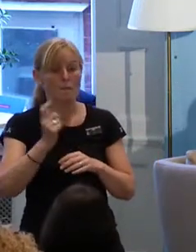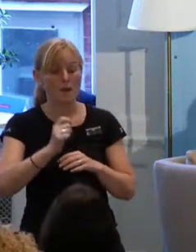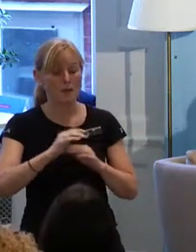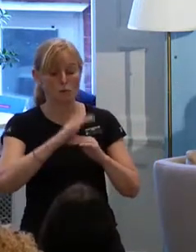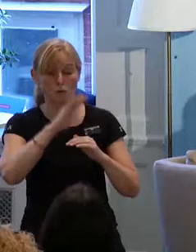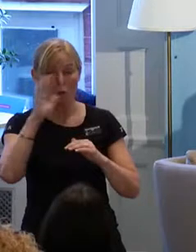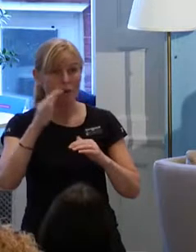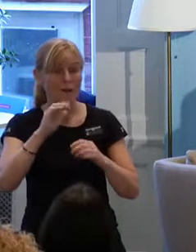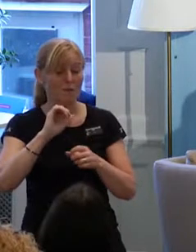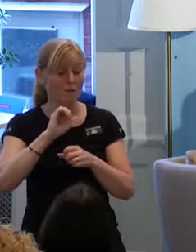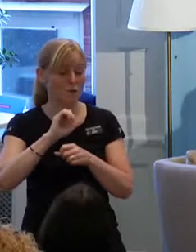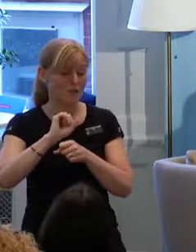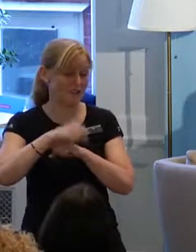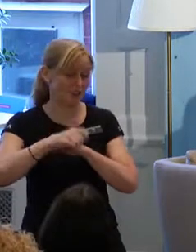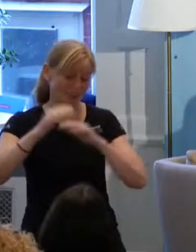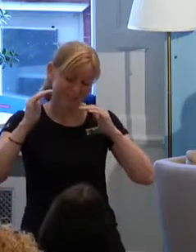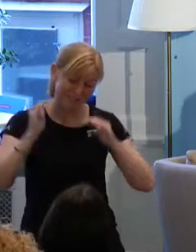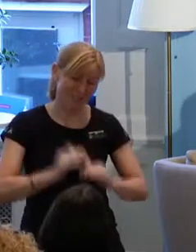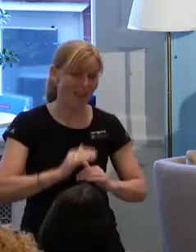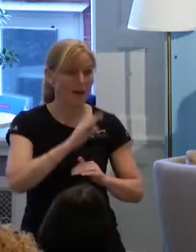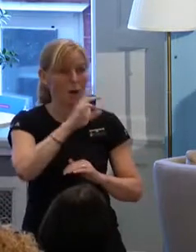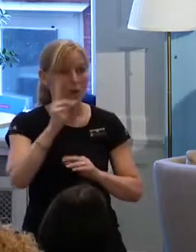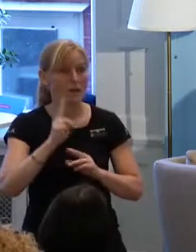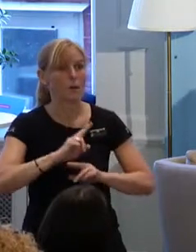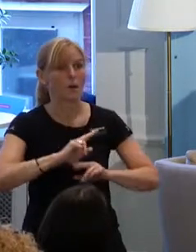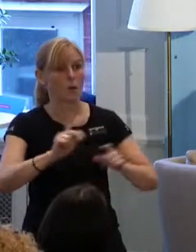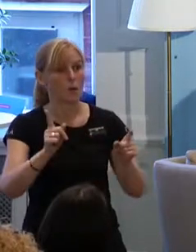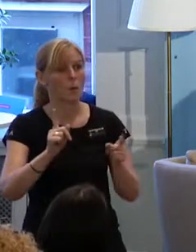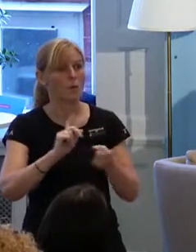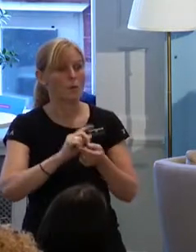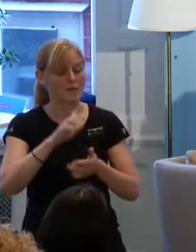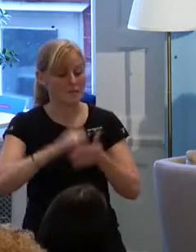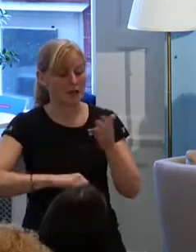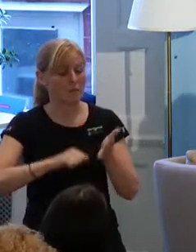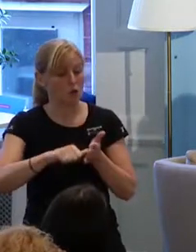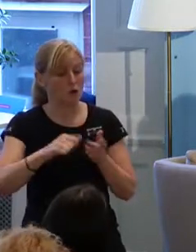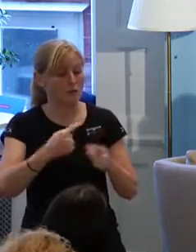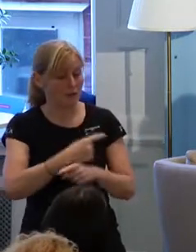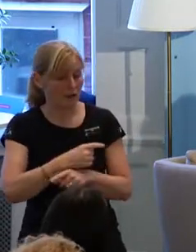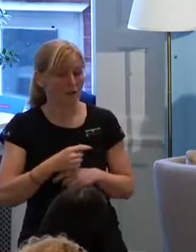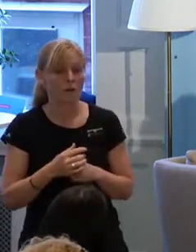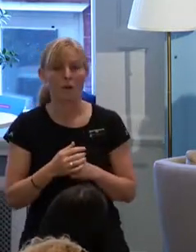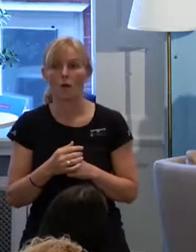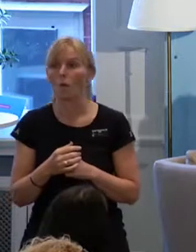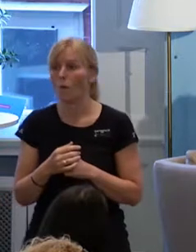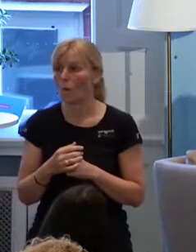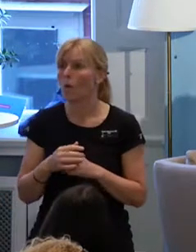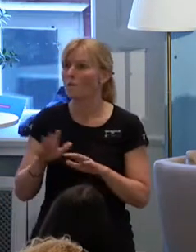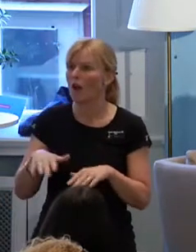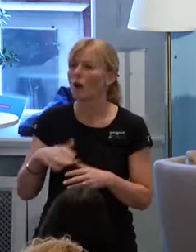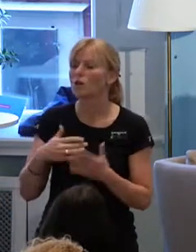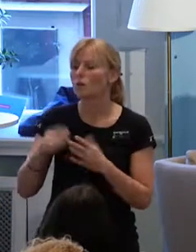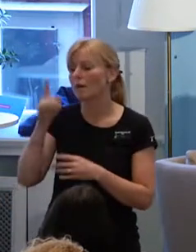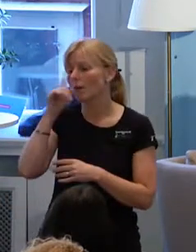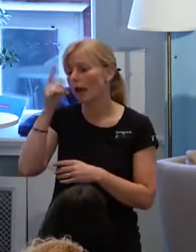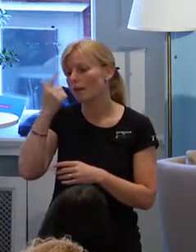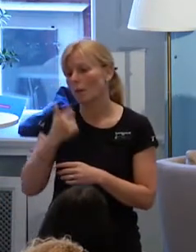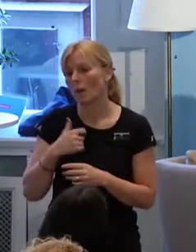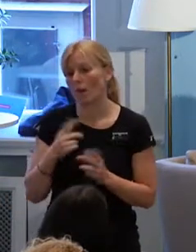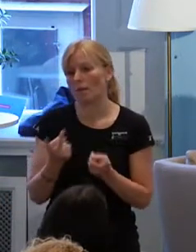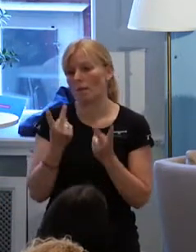behöva tvinga ner åldern då man kommer ut och blir skattebetalare. Ja, men alltså jag tror vi har gjort det här lite fel, va? Alltså,